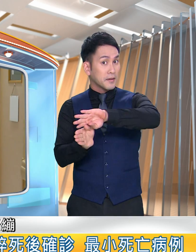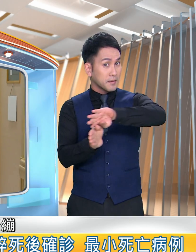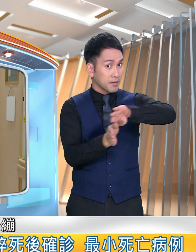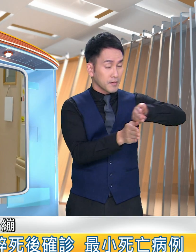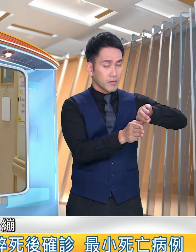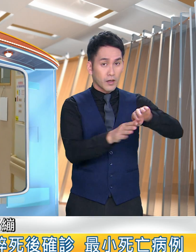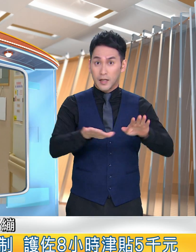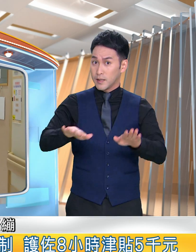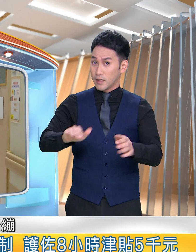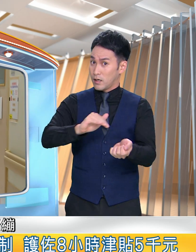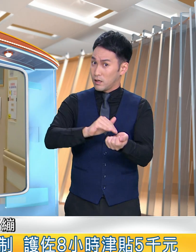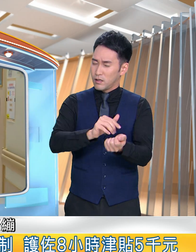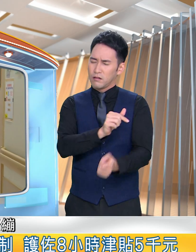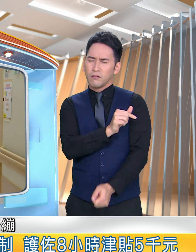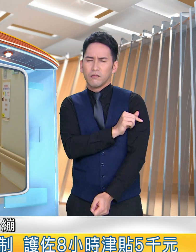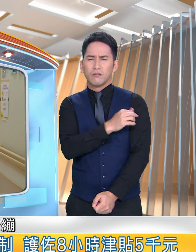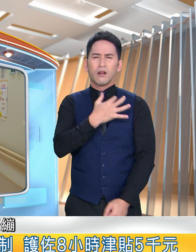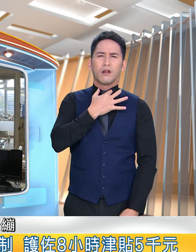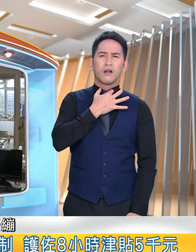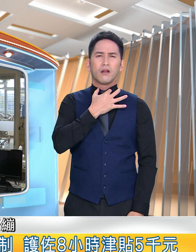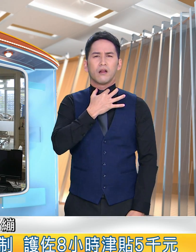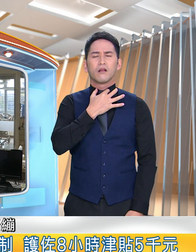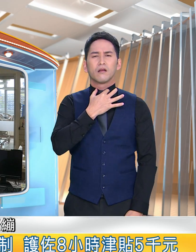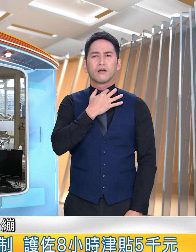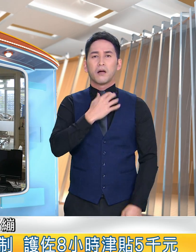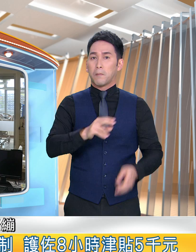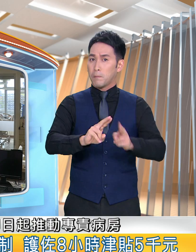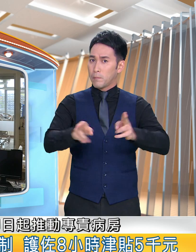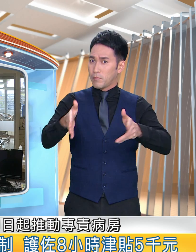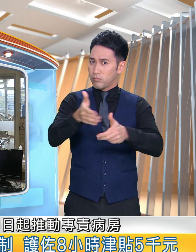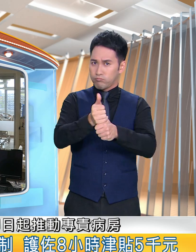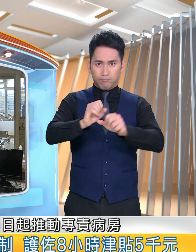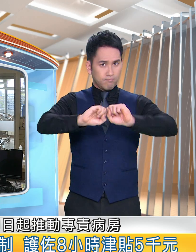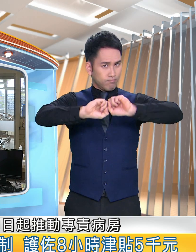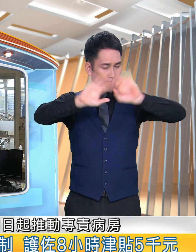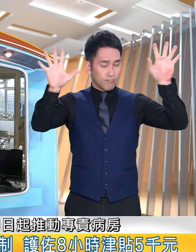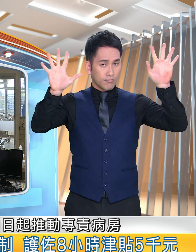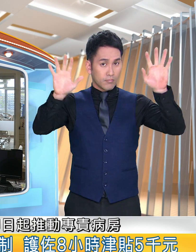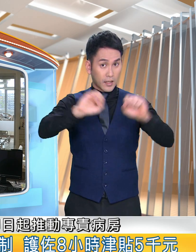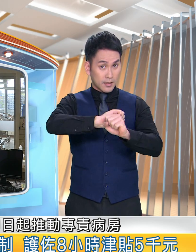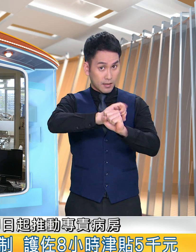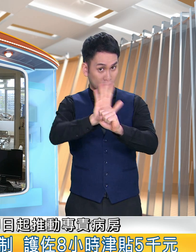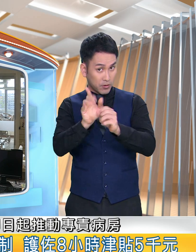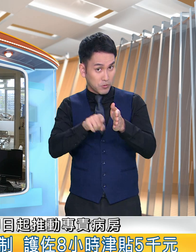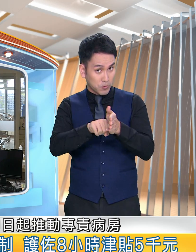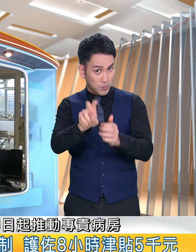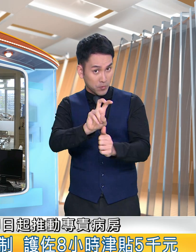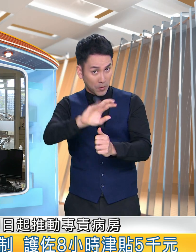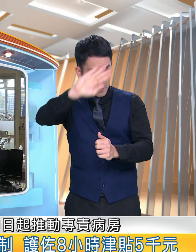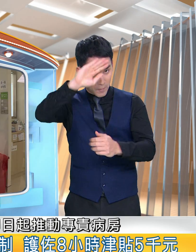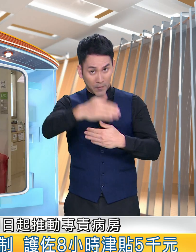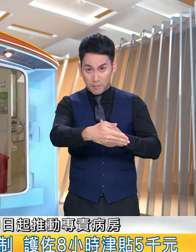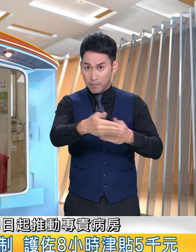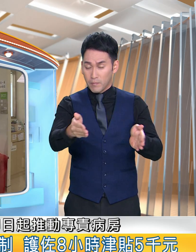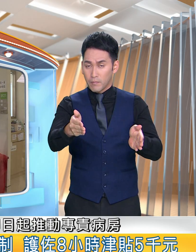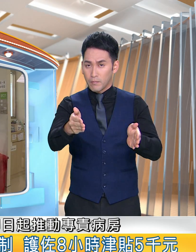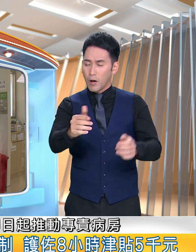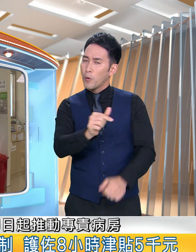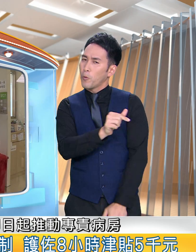在医疗量能紧绷，指挥中心宣布，即日起推动专责病房可